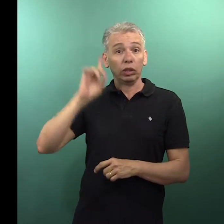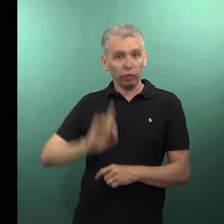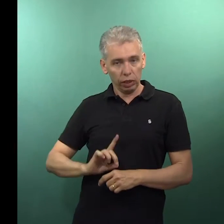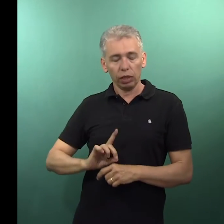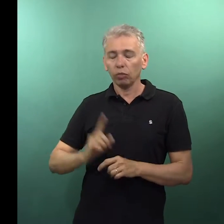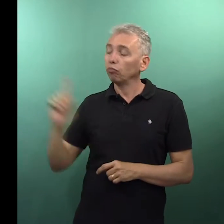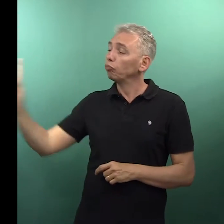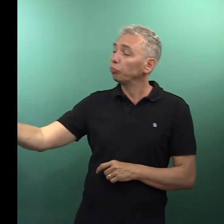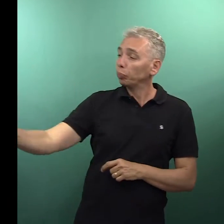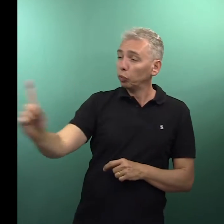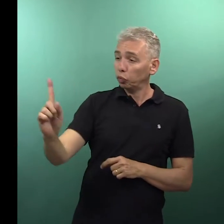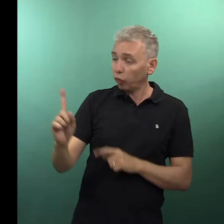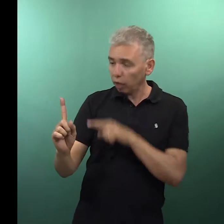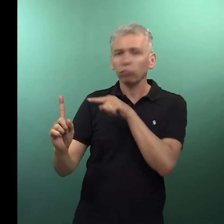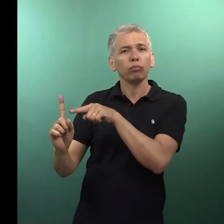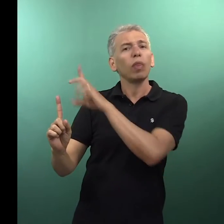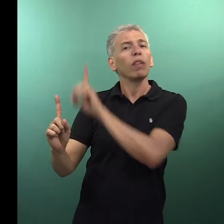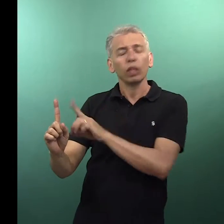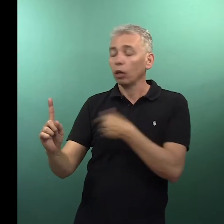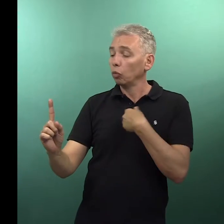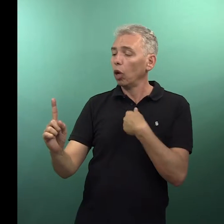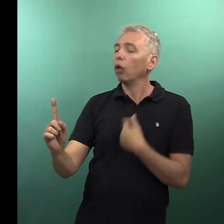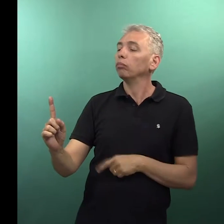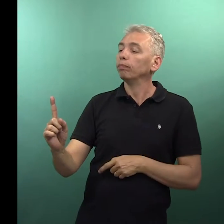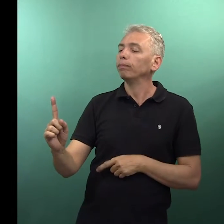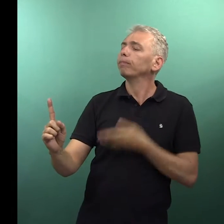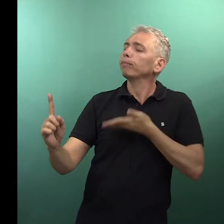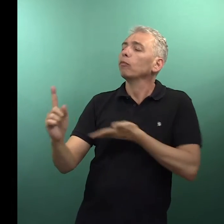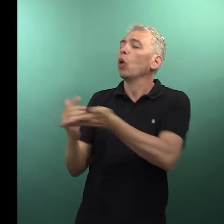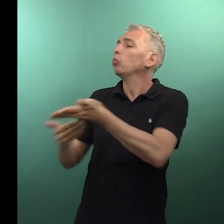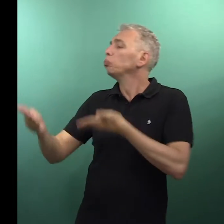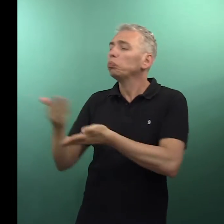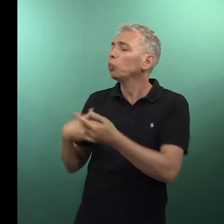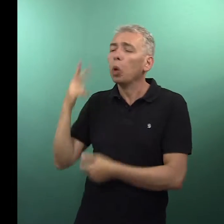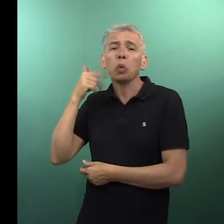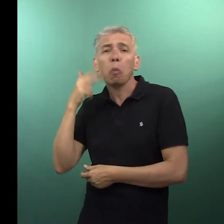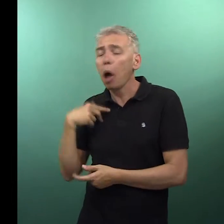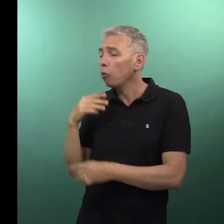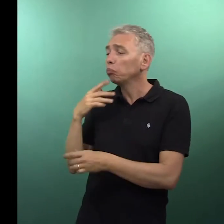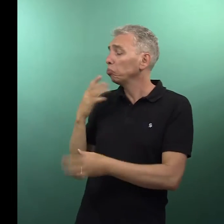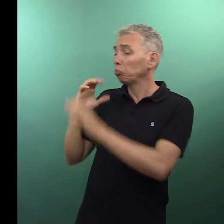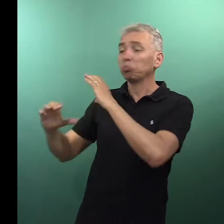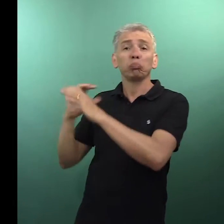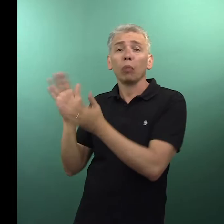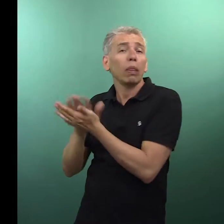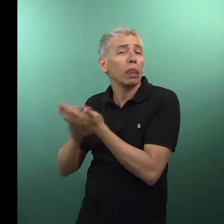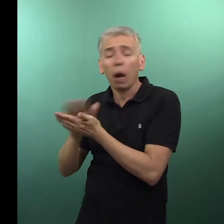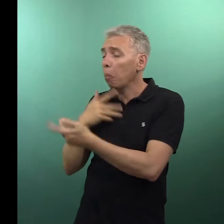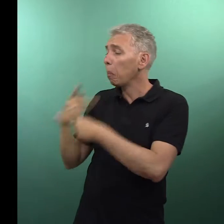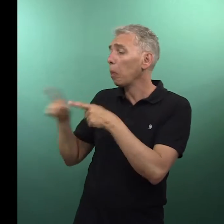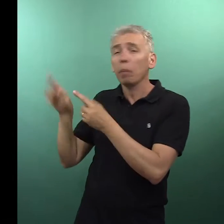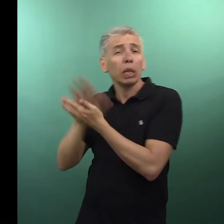em língua portuguesa integrada ao som original da obra audiovisual contendo descrições de sons e